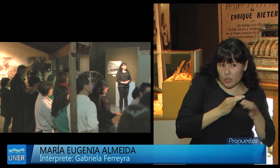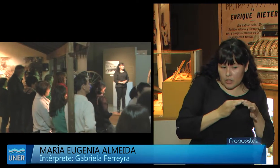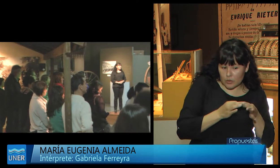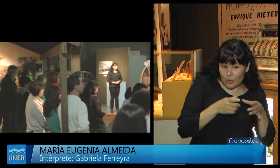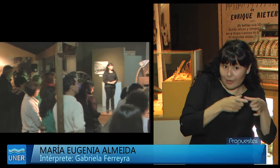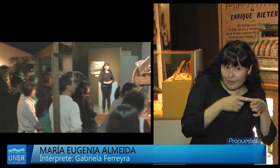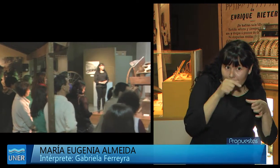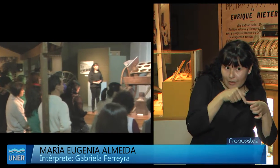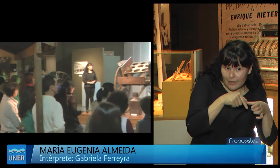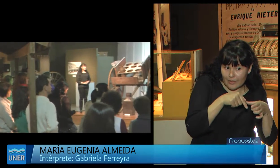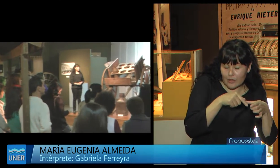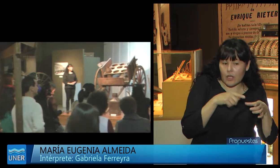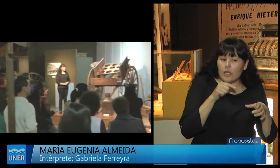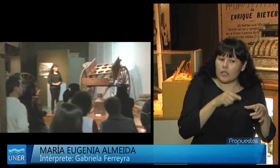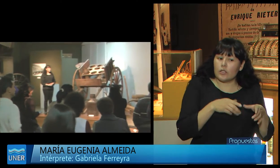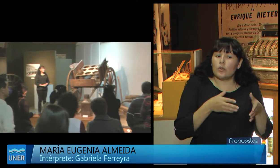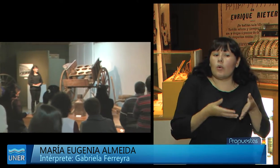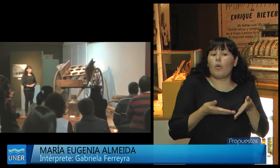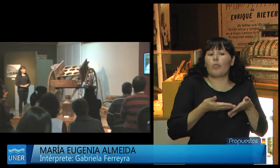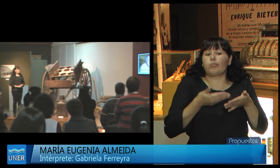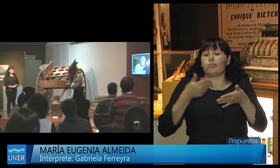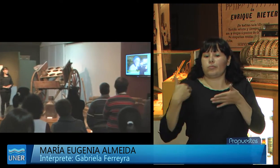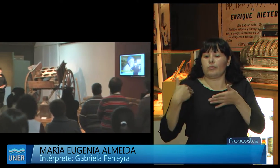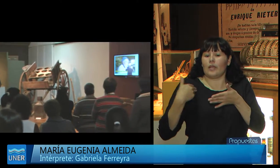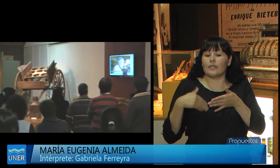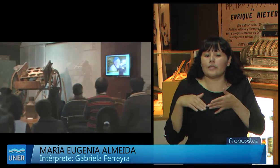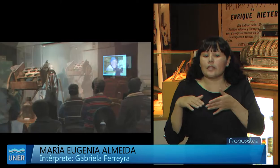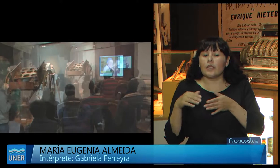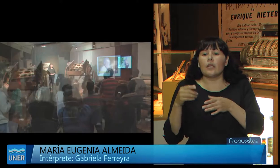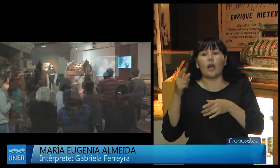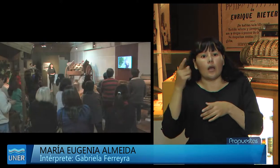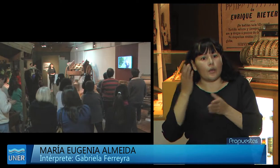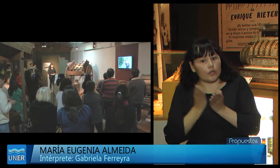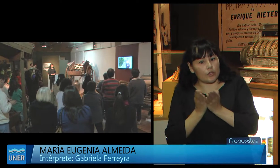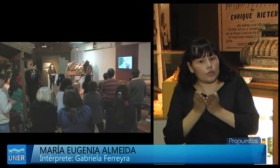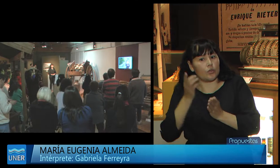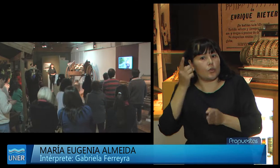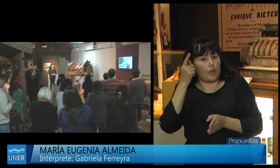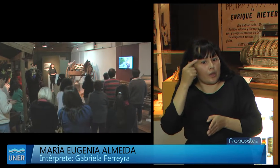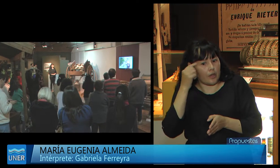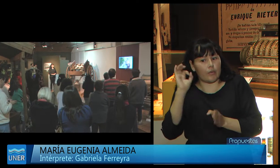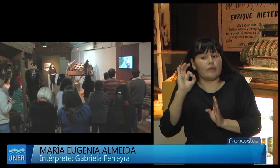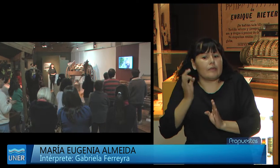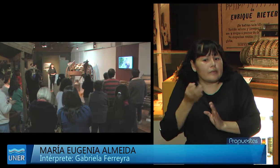podrían pensarse líneas de investigación, por ejemplo, a partir de todo el proceso por el cual se pasó